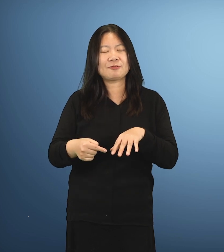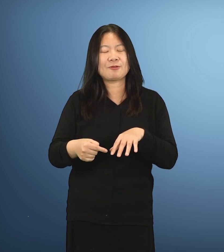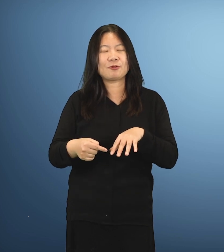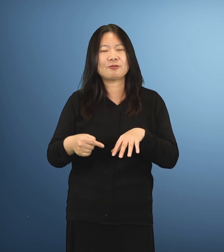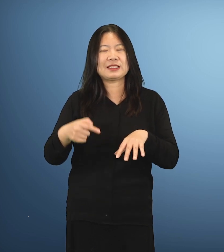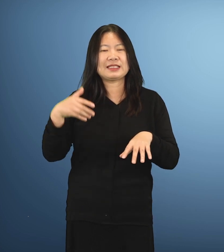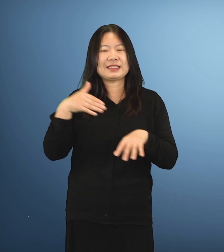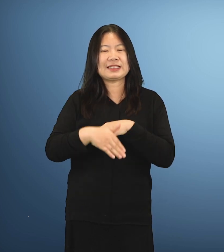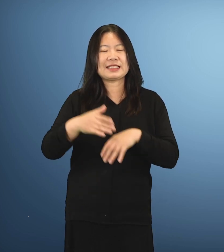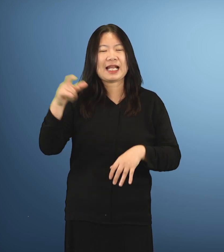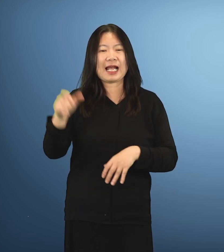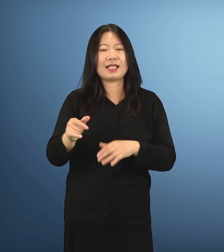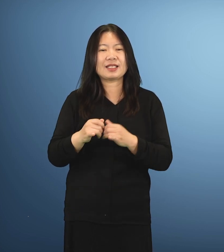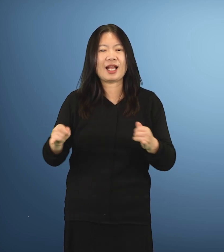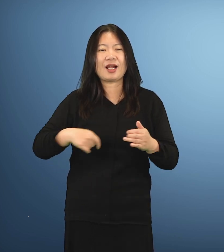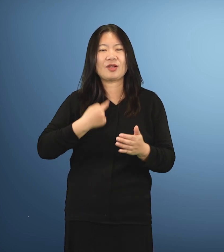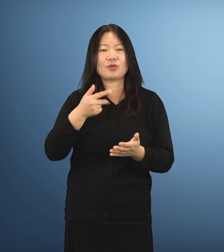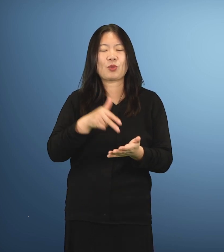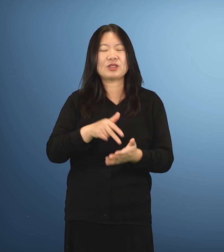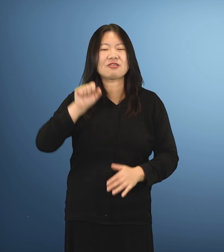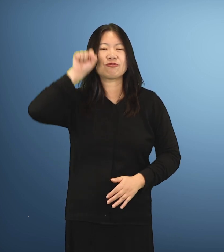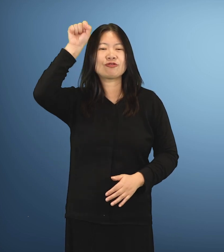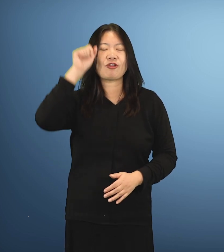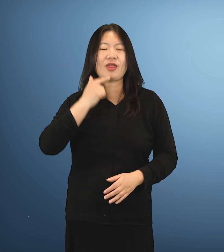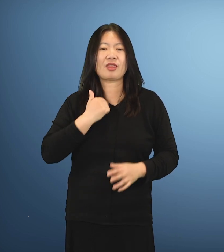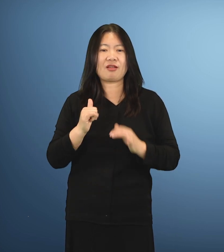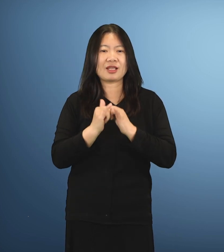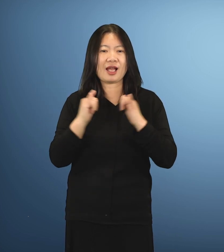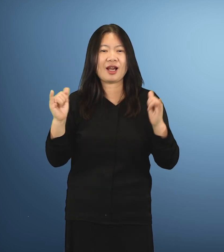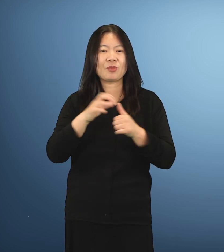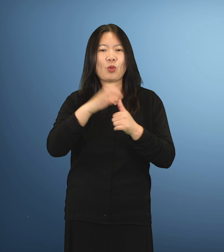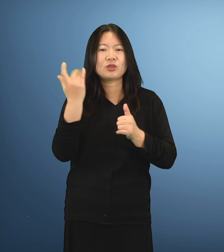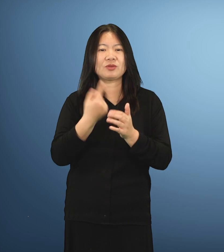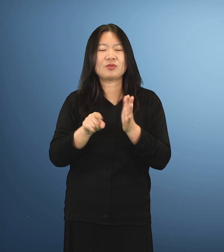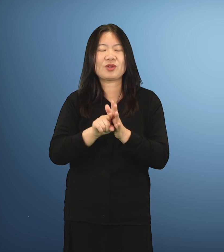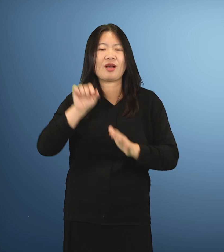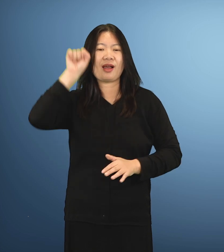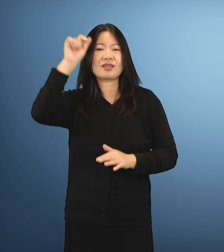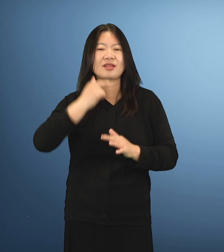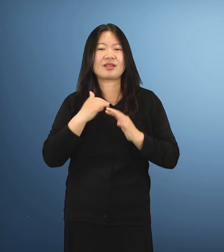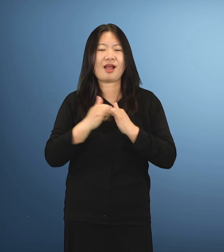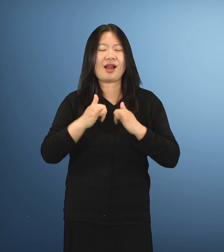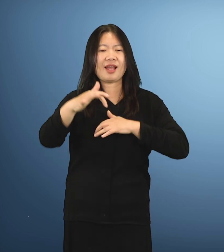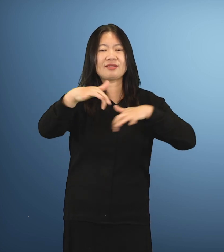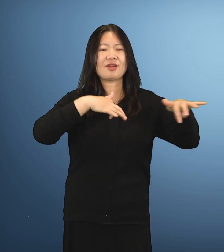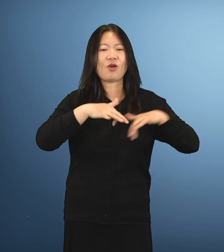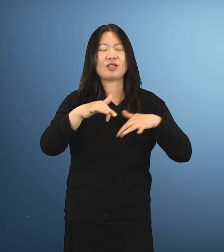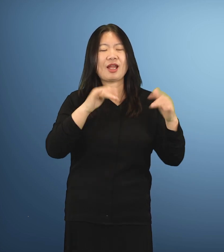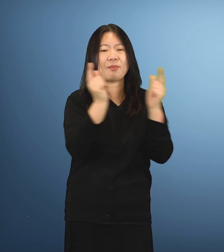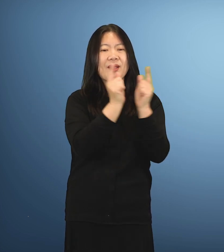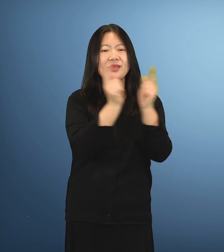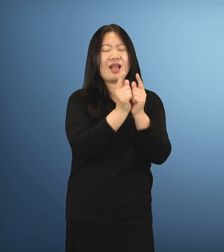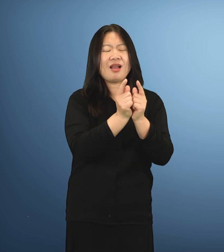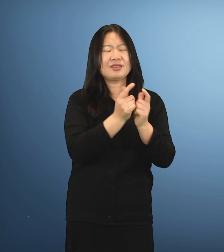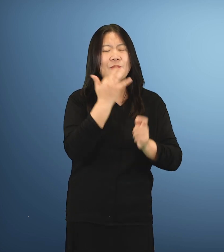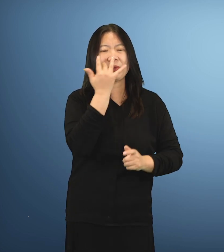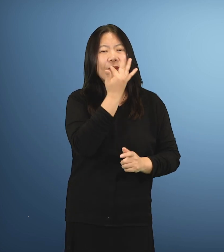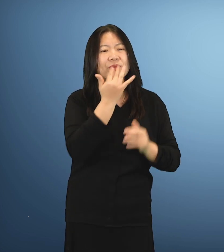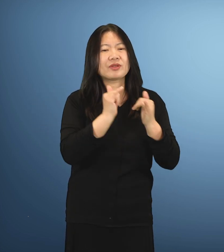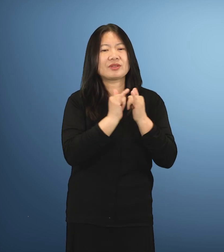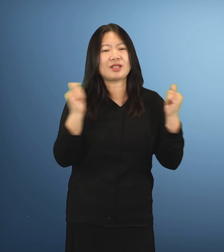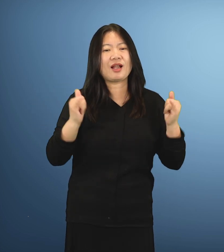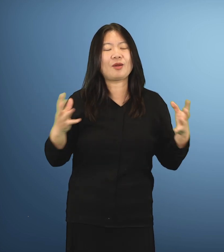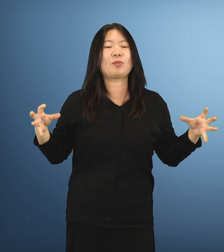민족주의자, 독립운동하던 사람, 그리고 별의별 길거리에서 만난 사람들이 다 모집되어